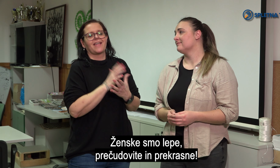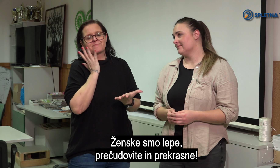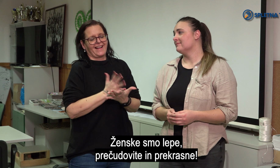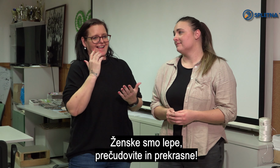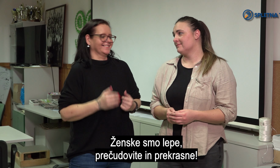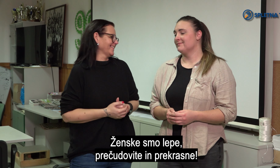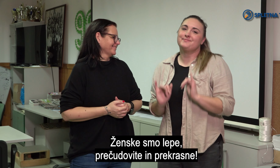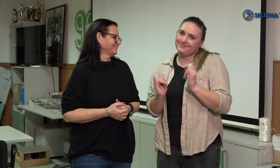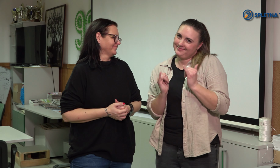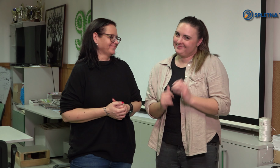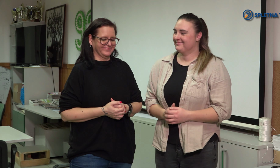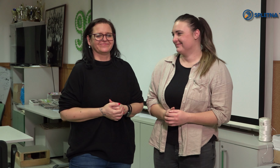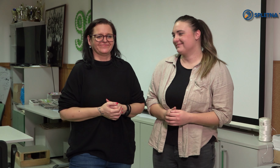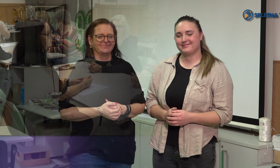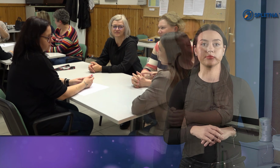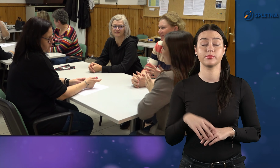prečudovite in prekrasne.